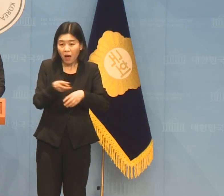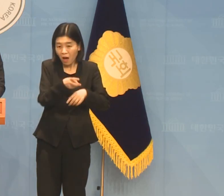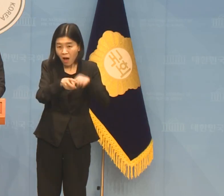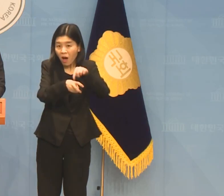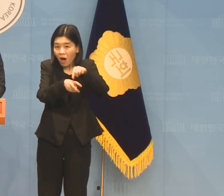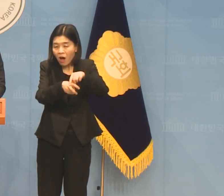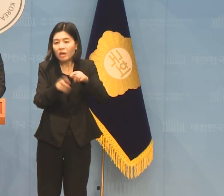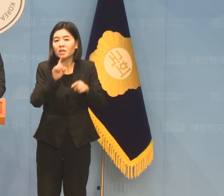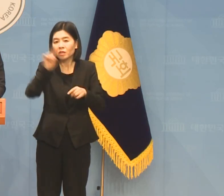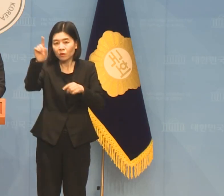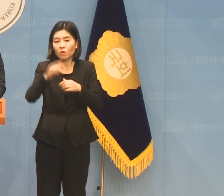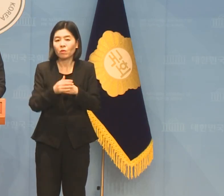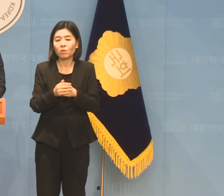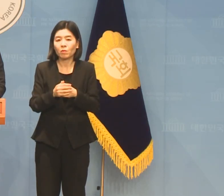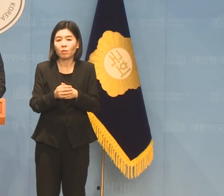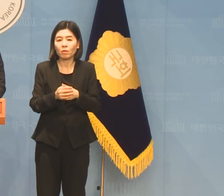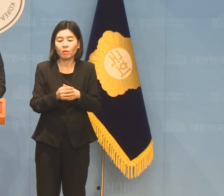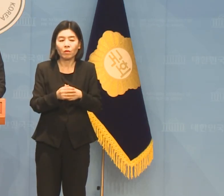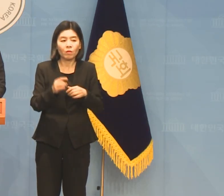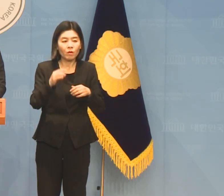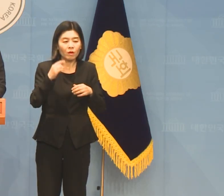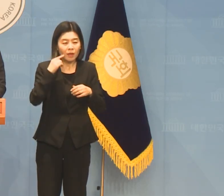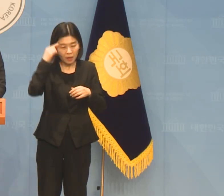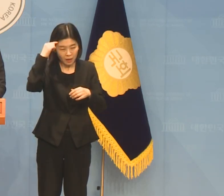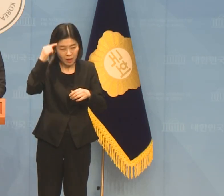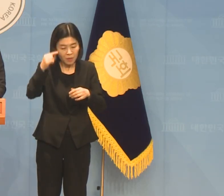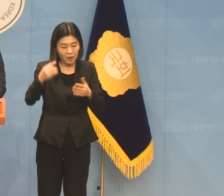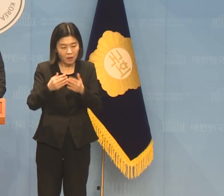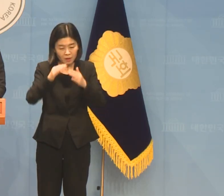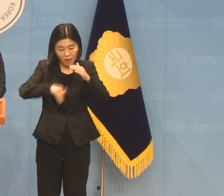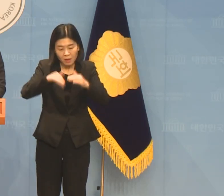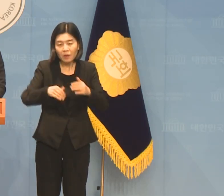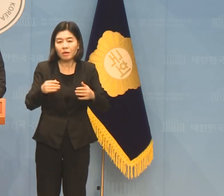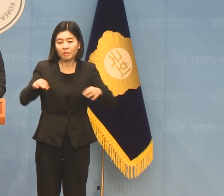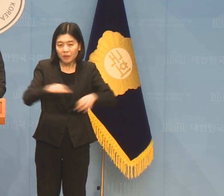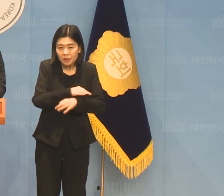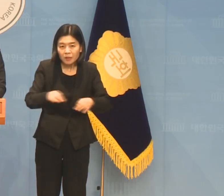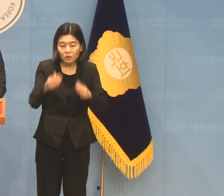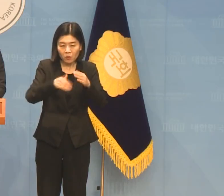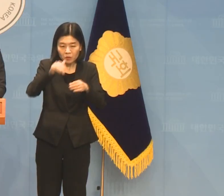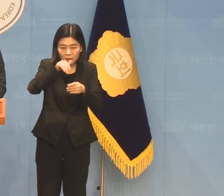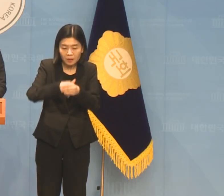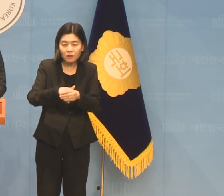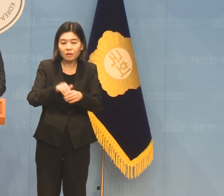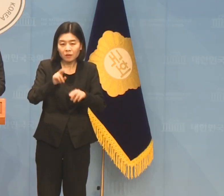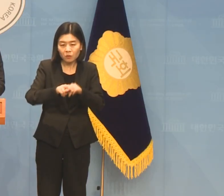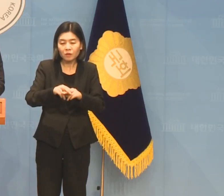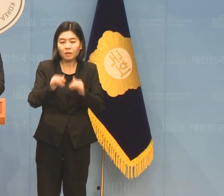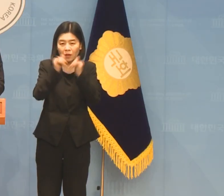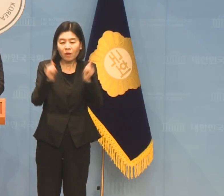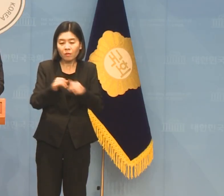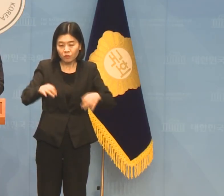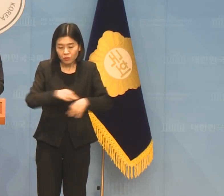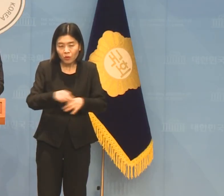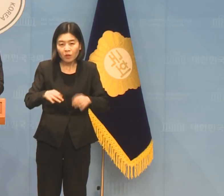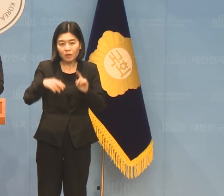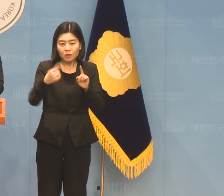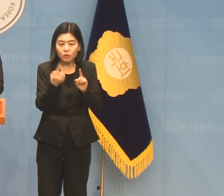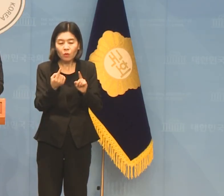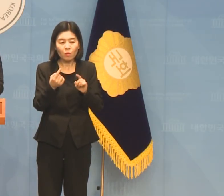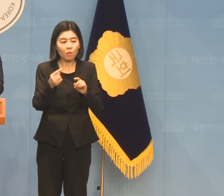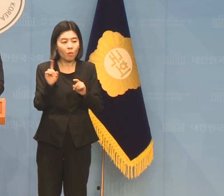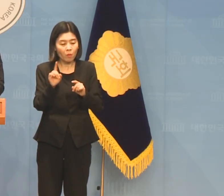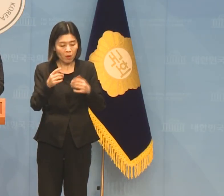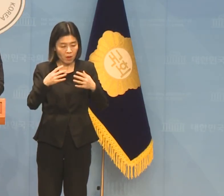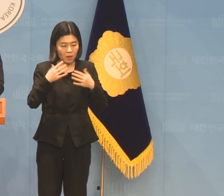차량은 헌일마을 개발 비리, 토건 적폐 세력, 공직사회 부정부패, 1조 원대 게이트, 약자 재산 탈취라는